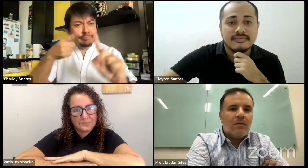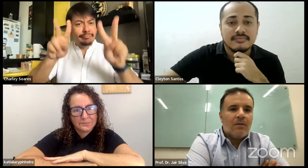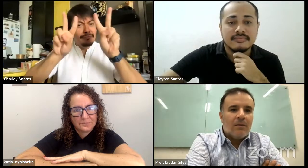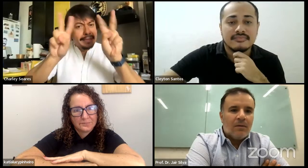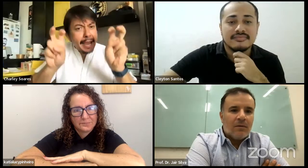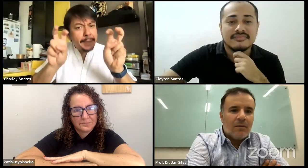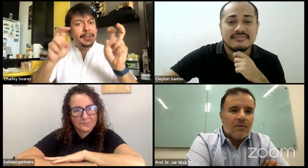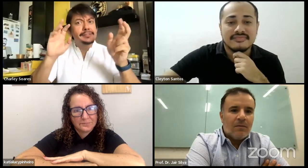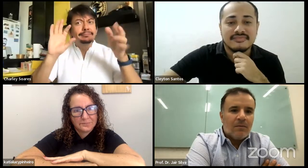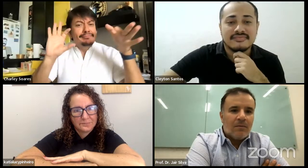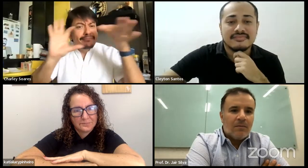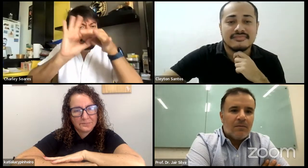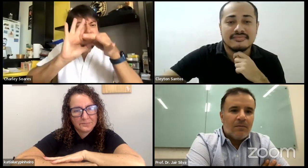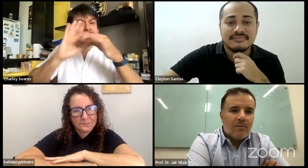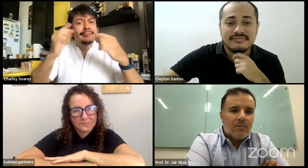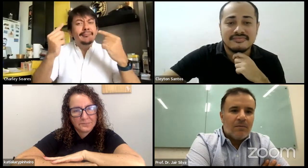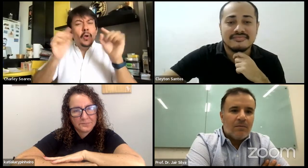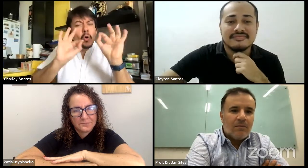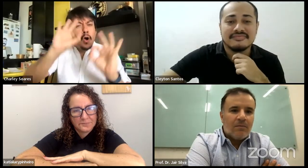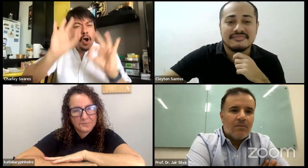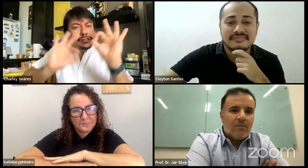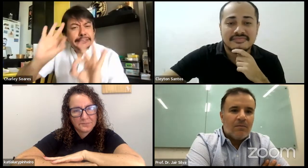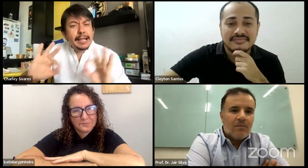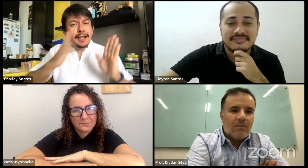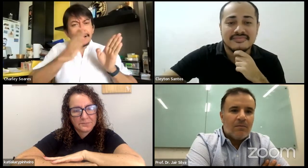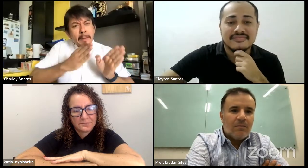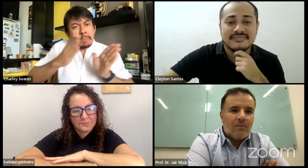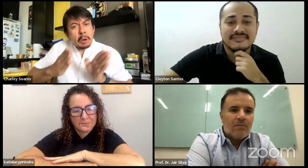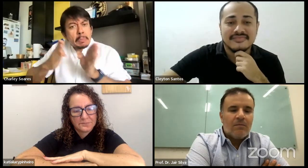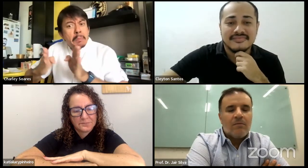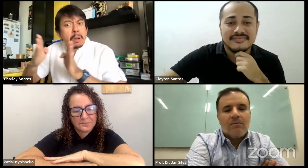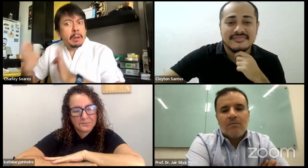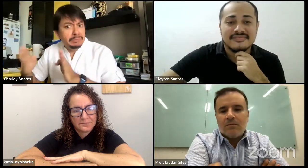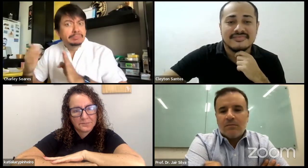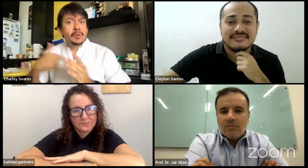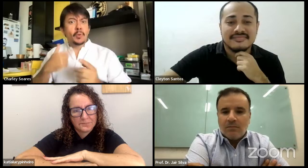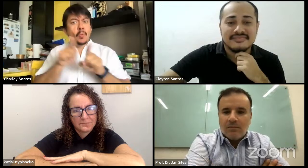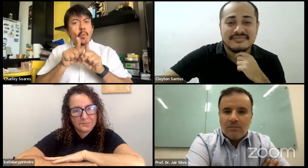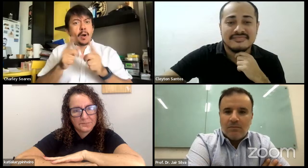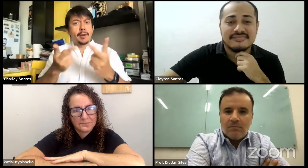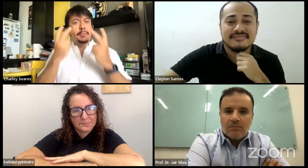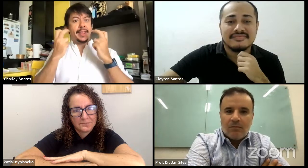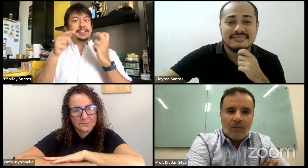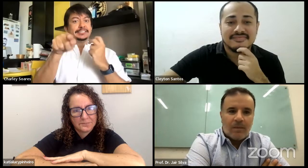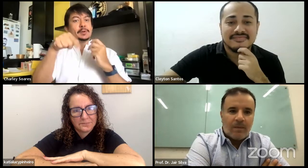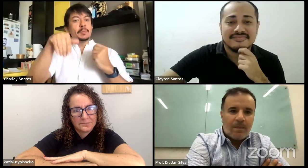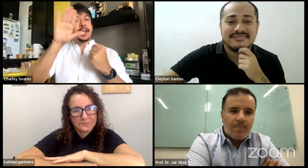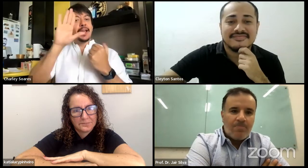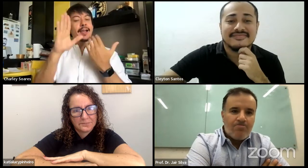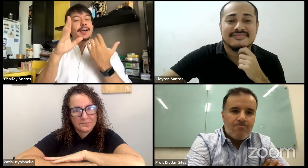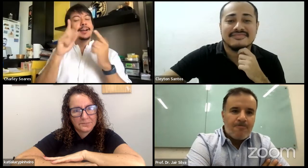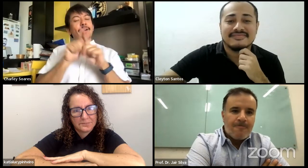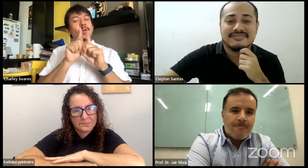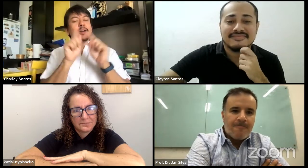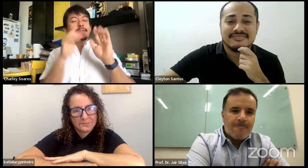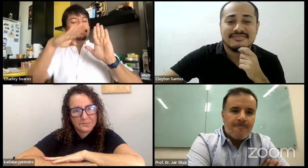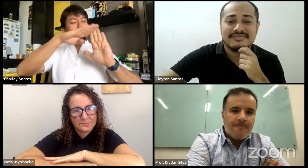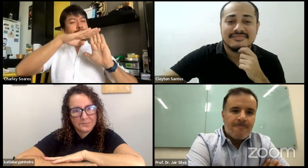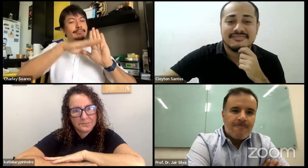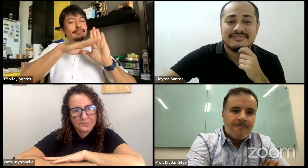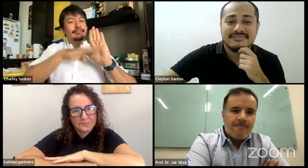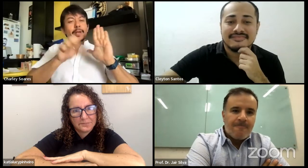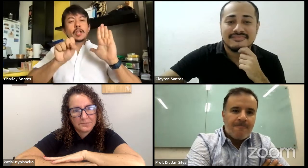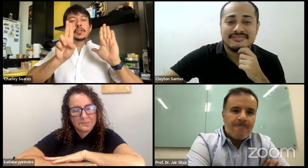não é prolixo, que você é objetivo, que você sabia. Fazer todas as ligações da